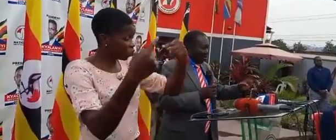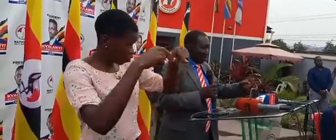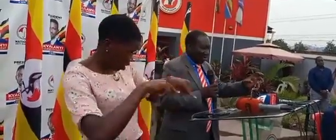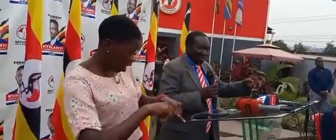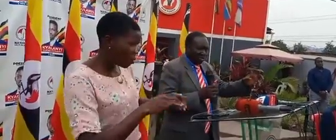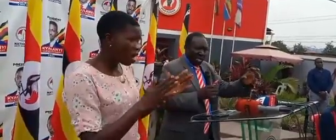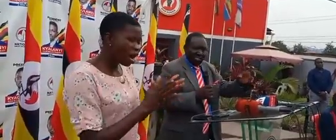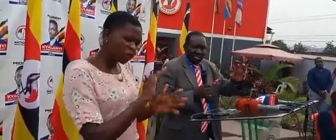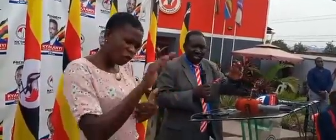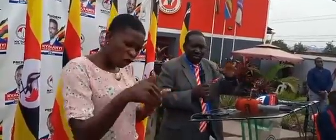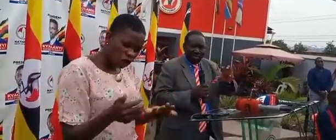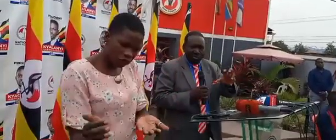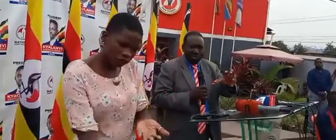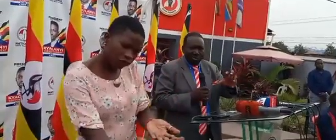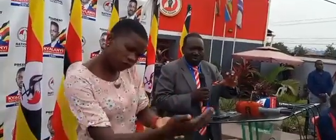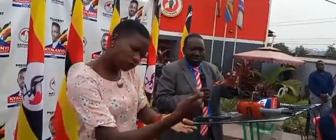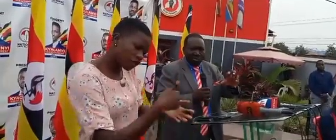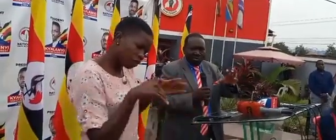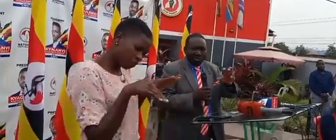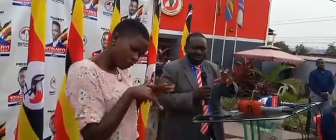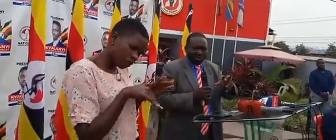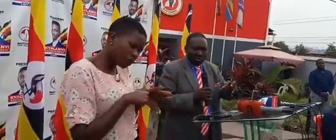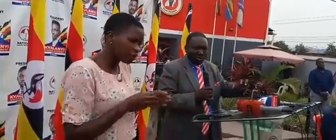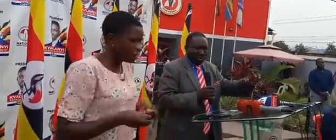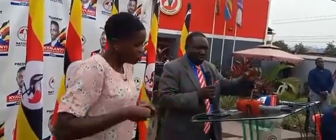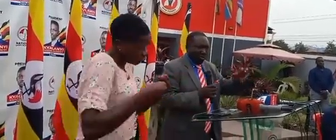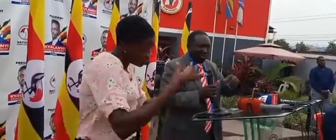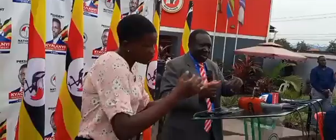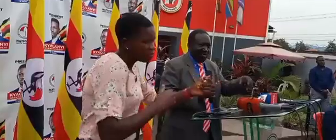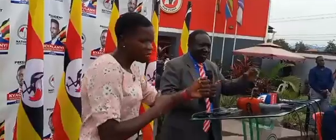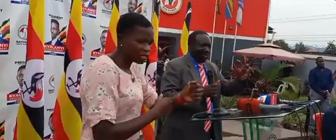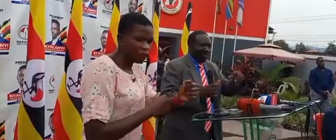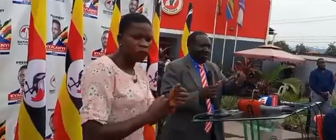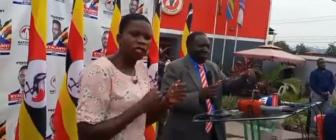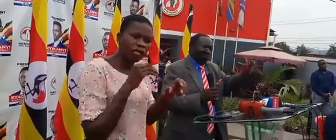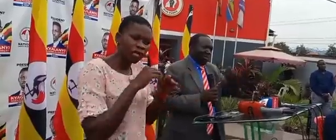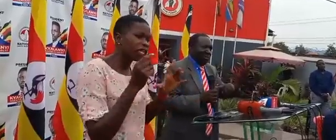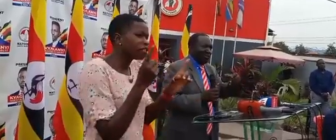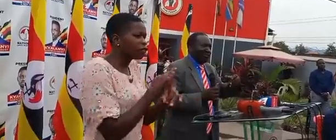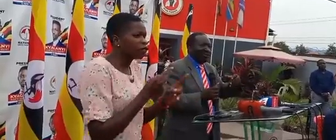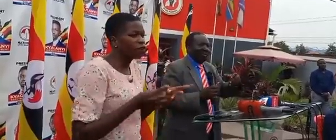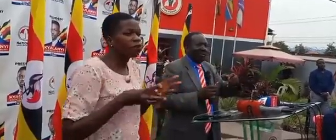buno bwe tusolooza tutandise leero okusolooza gundi obuyambi obwo kuva